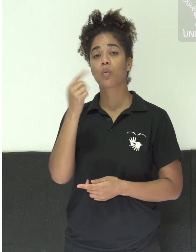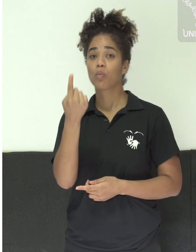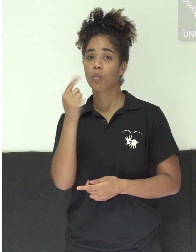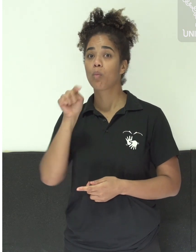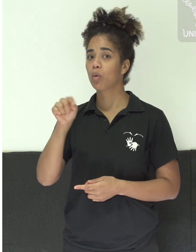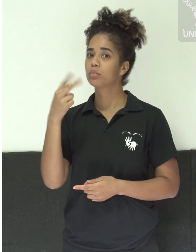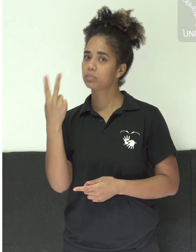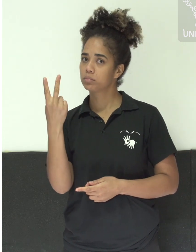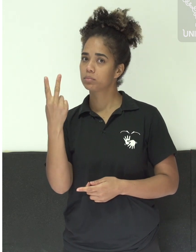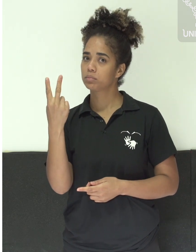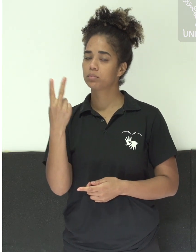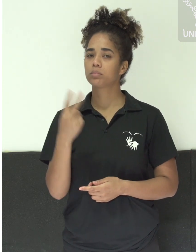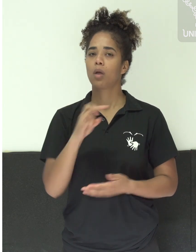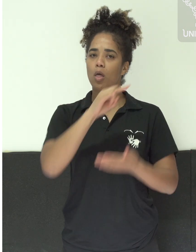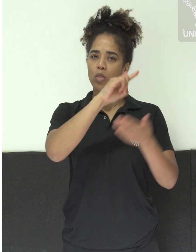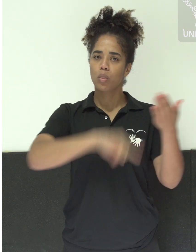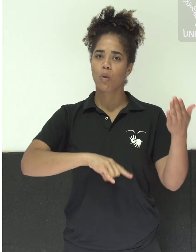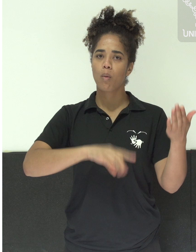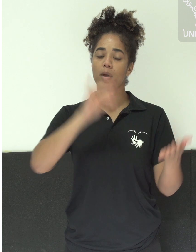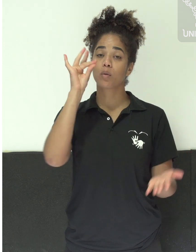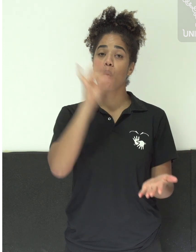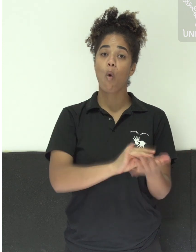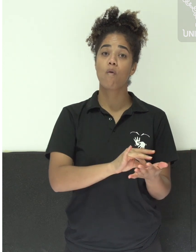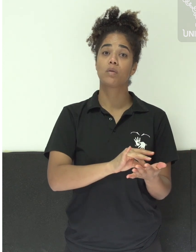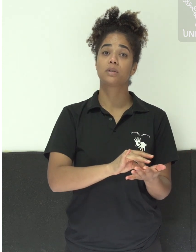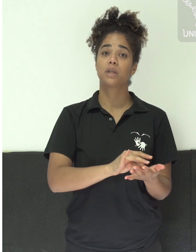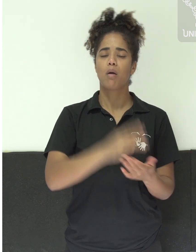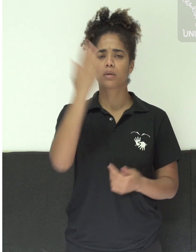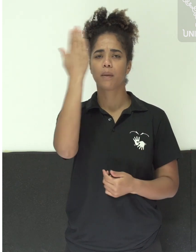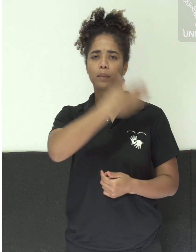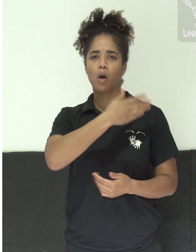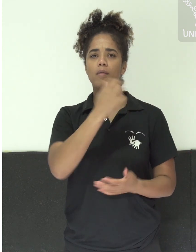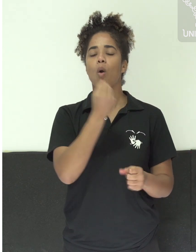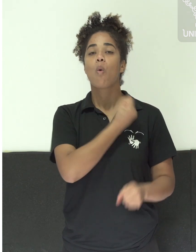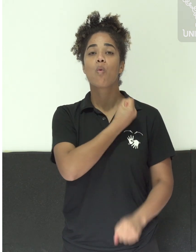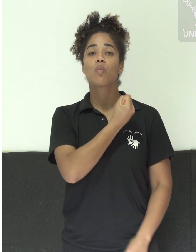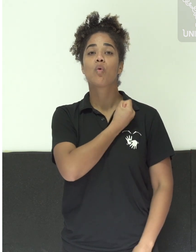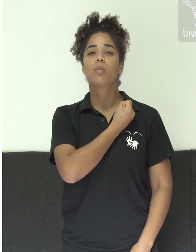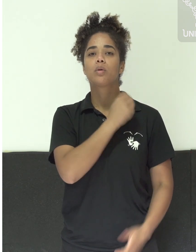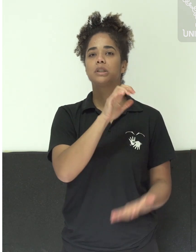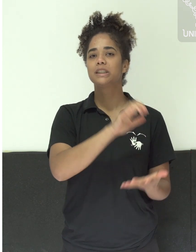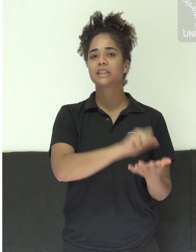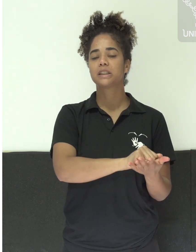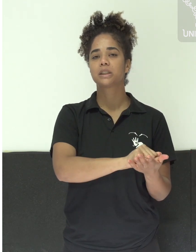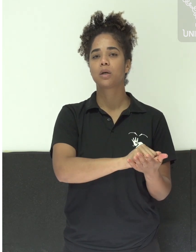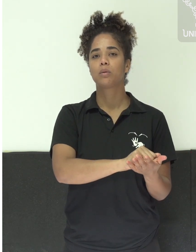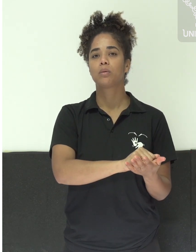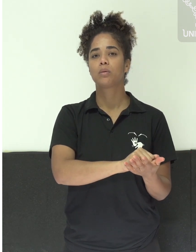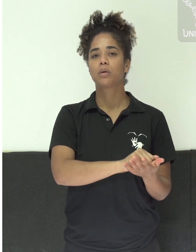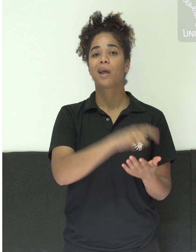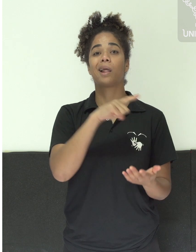7.3.4.1.1.2. Documento oficial que comprove o número de inscrição constante no título de